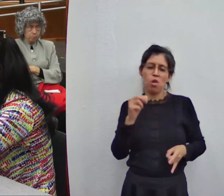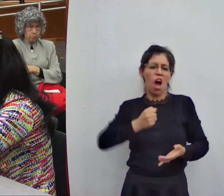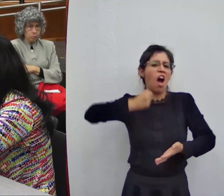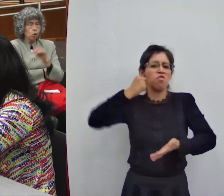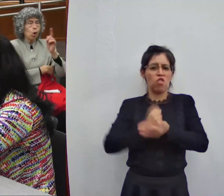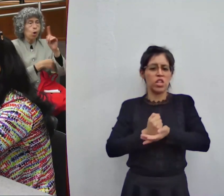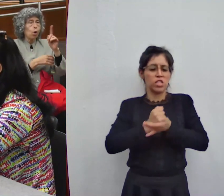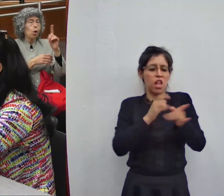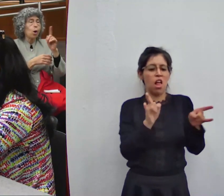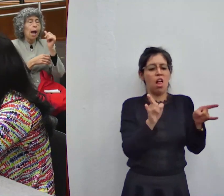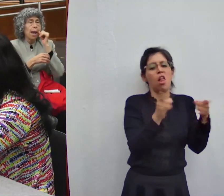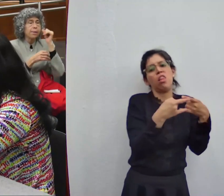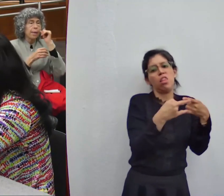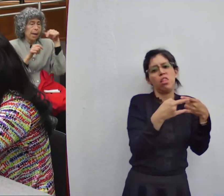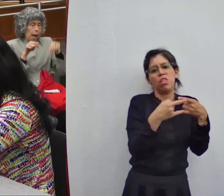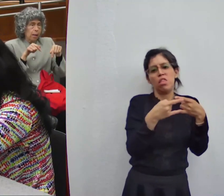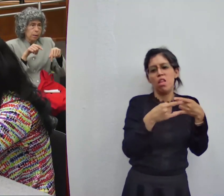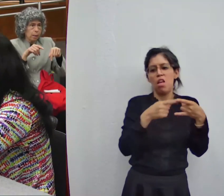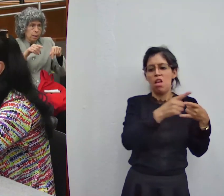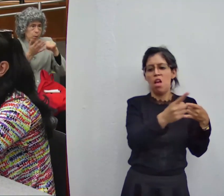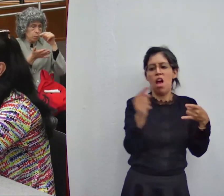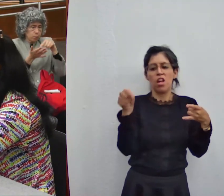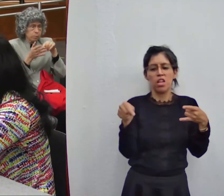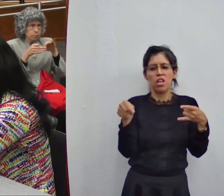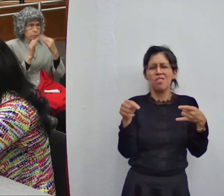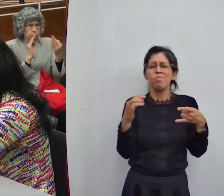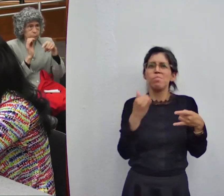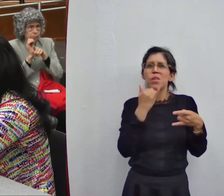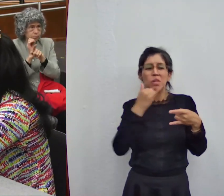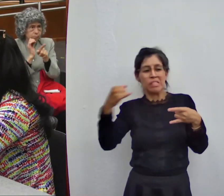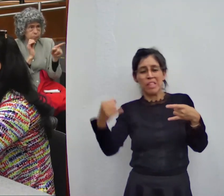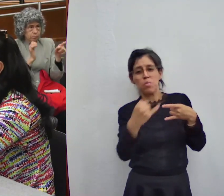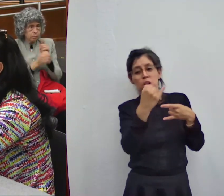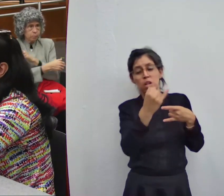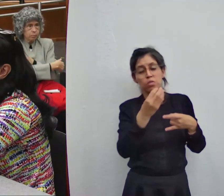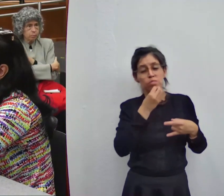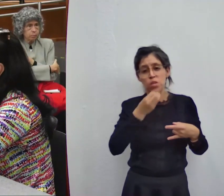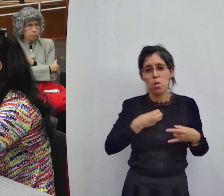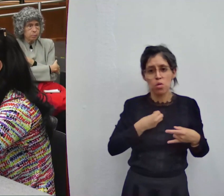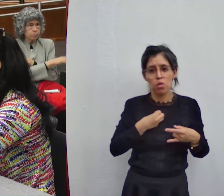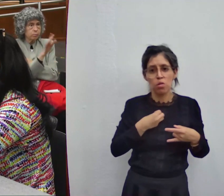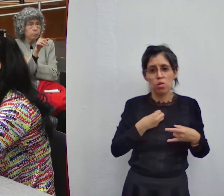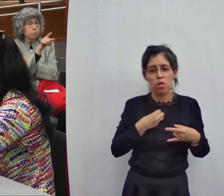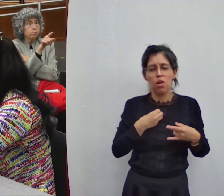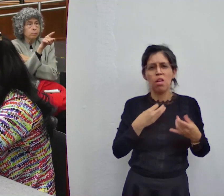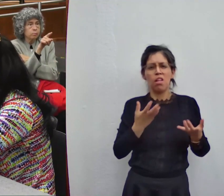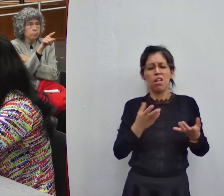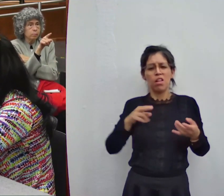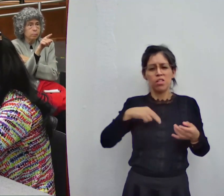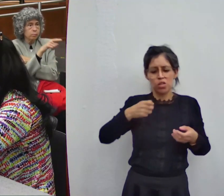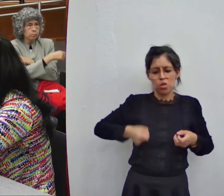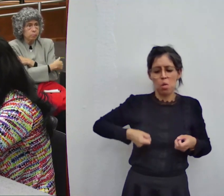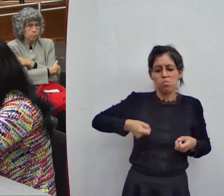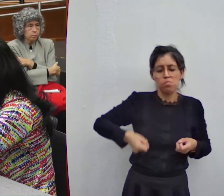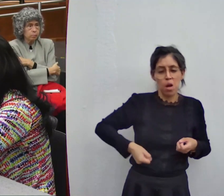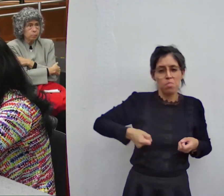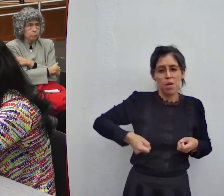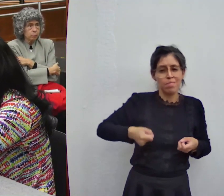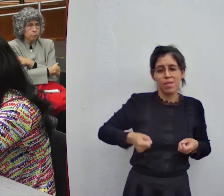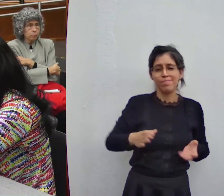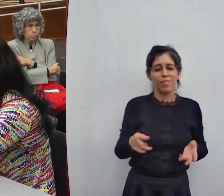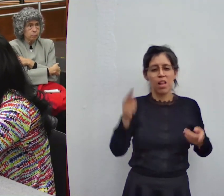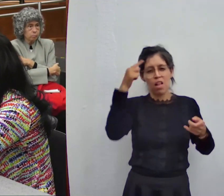está lloviendo, la gente traemos muletas, traemos bastón. No. O sea, tienen un criterio